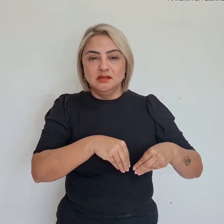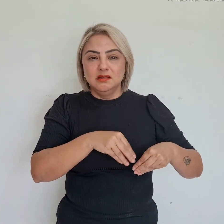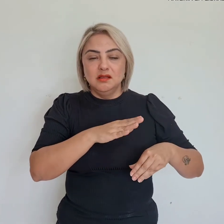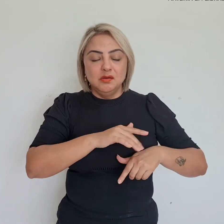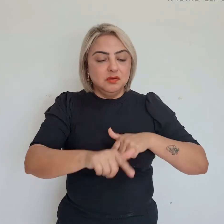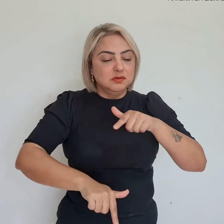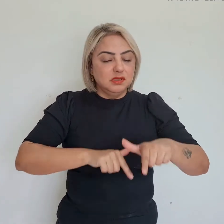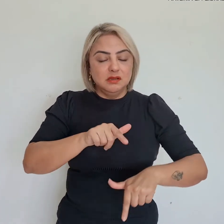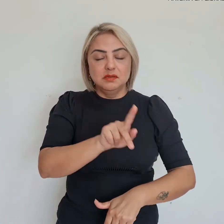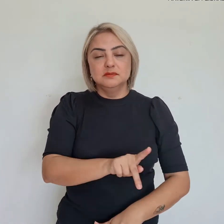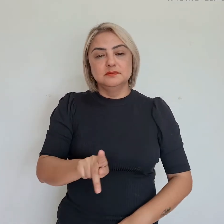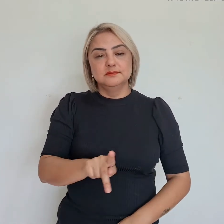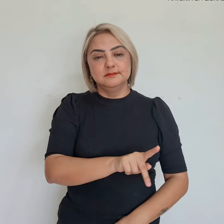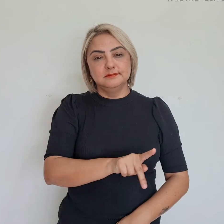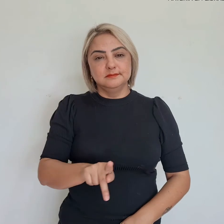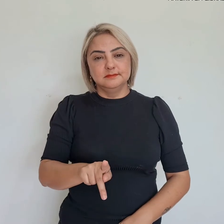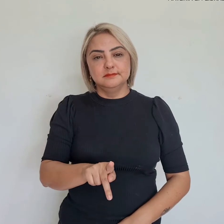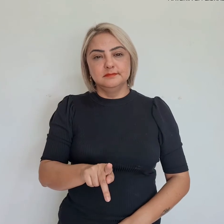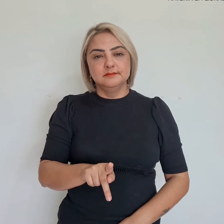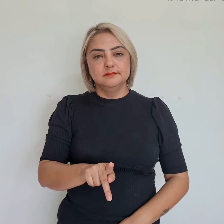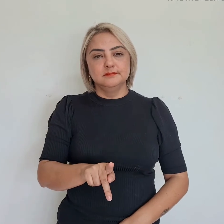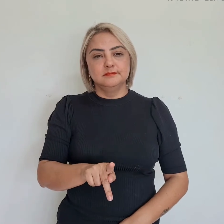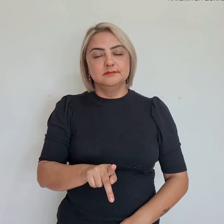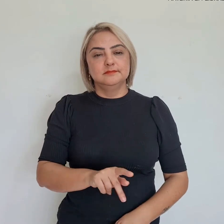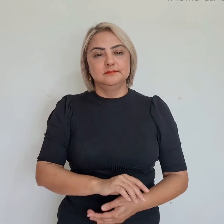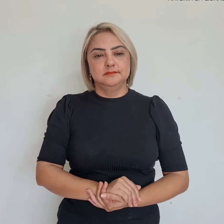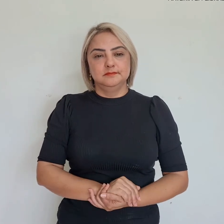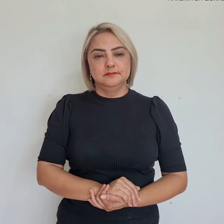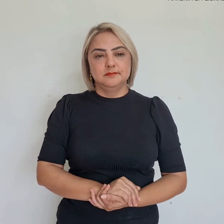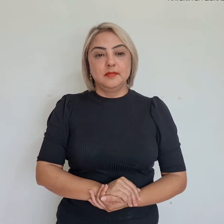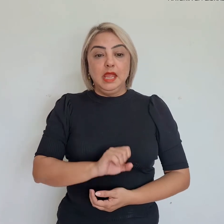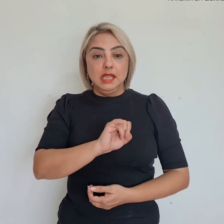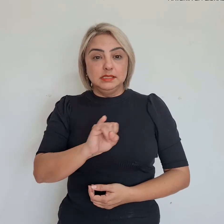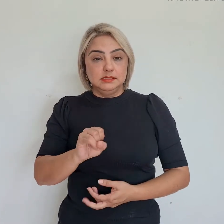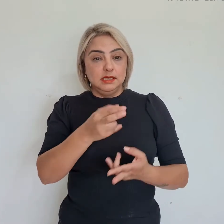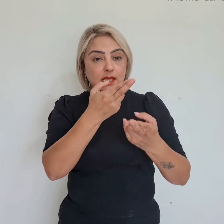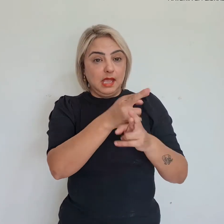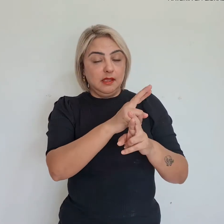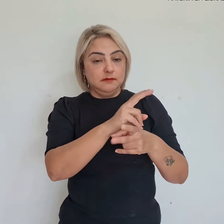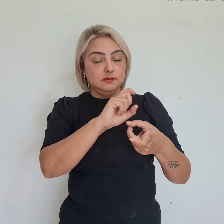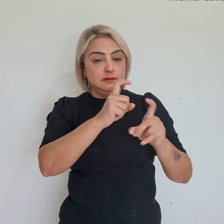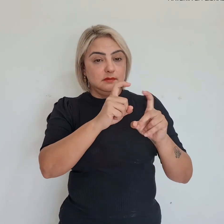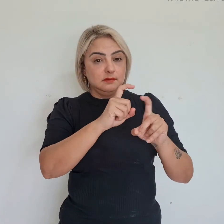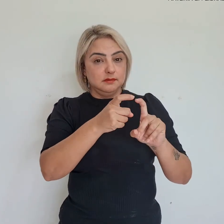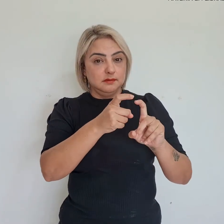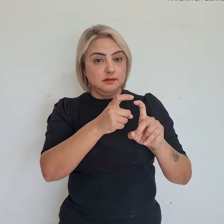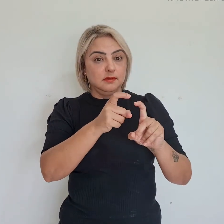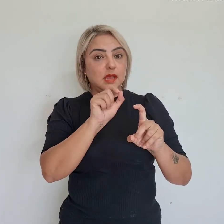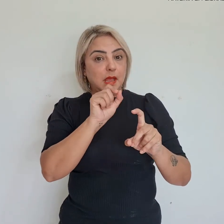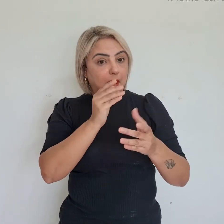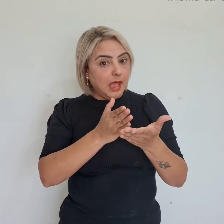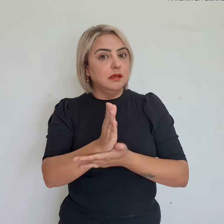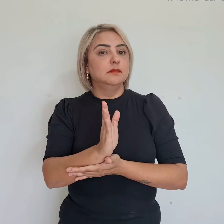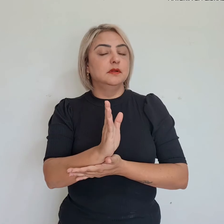dos professores, trabalho docente. E se a reforma administrativa passar, será